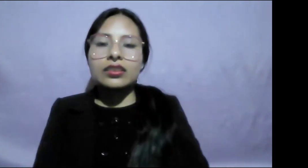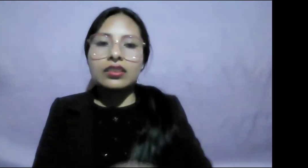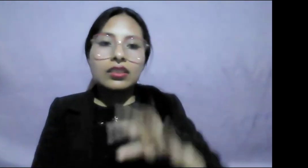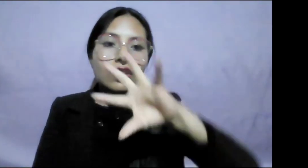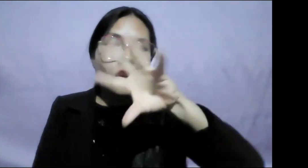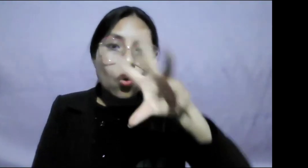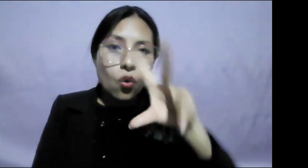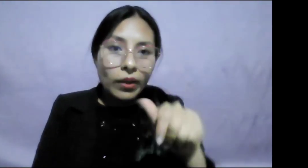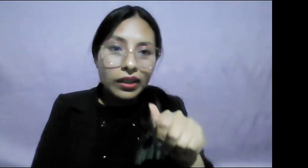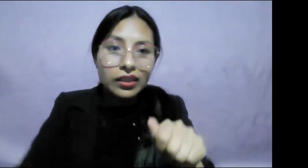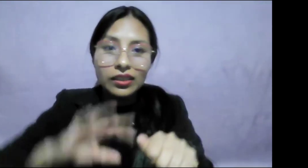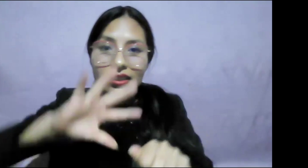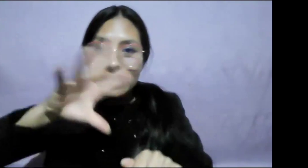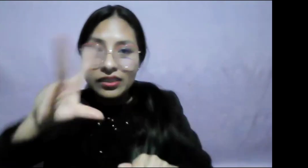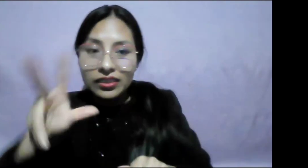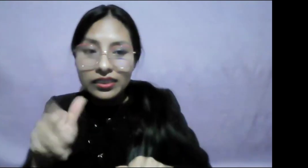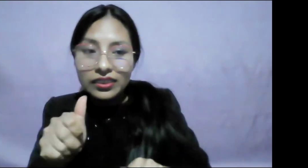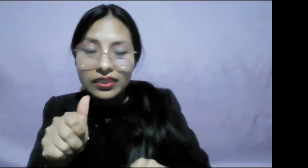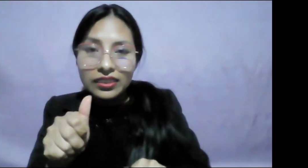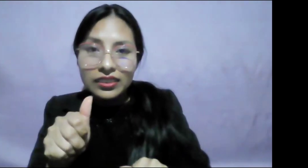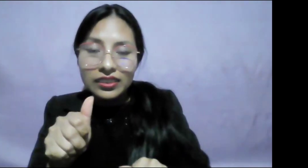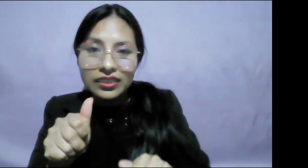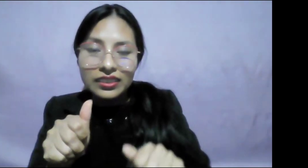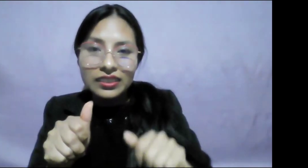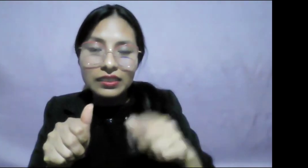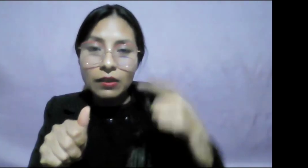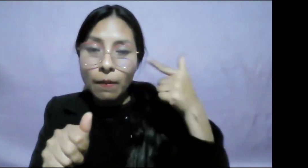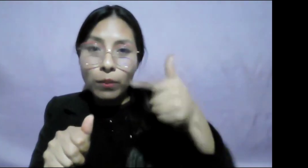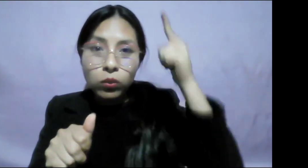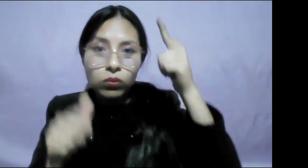otra vez en talara nos